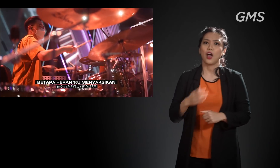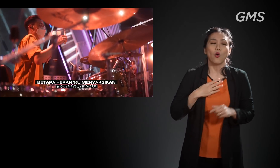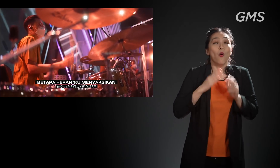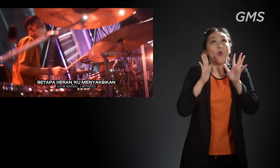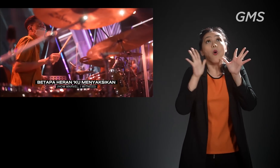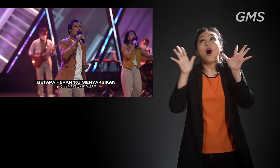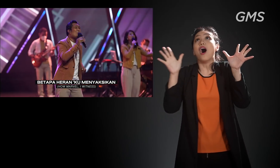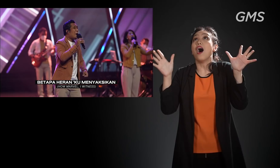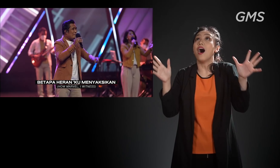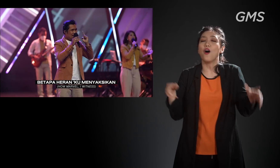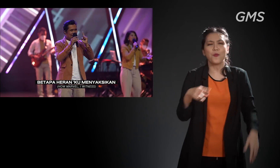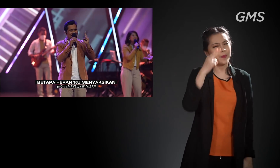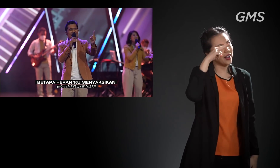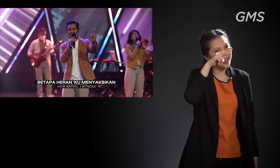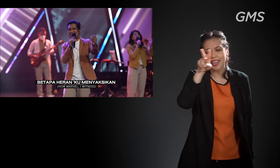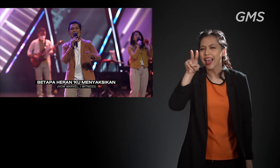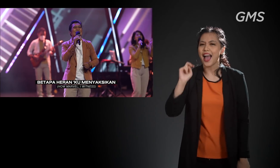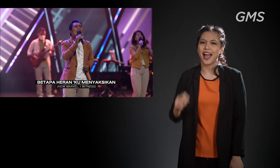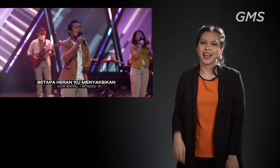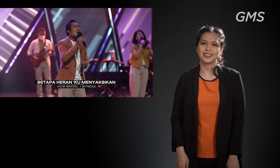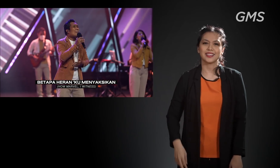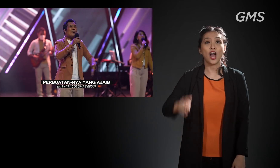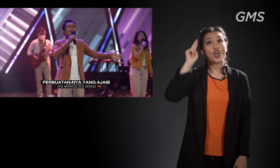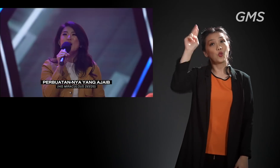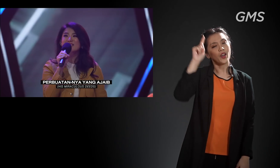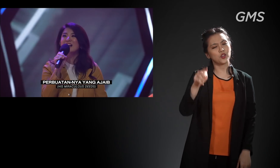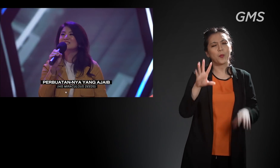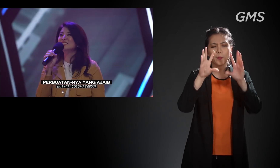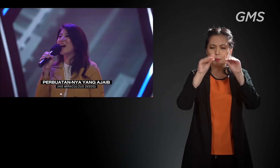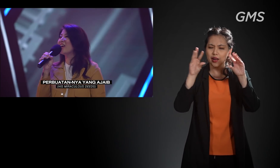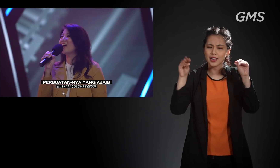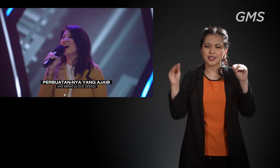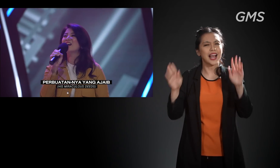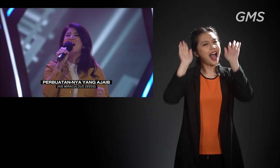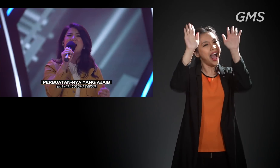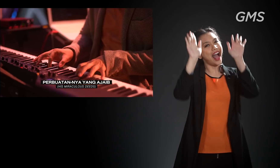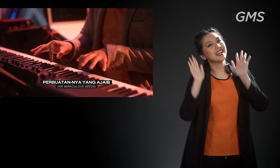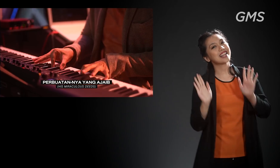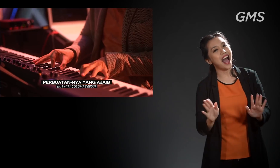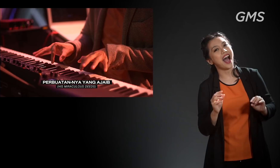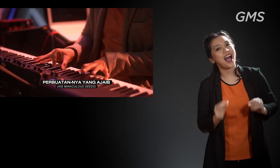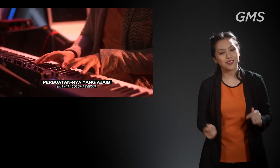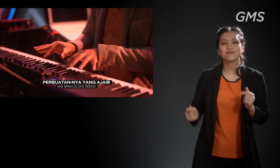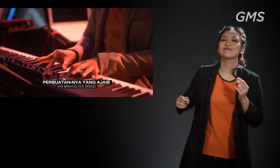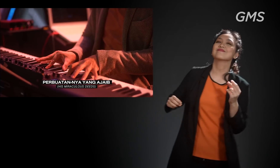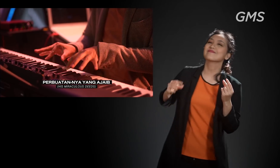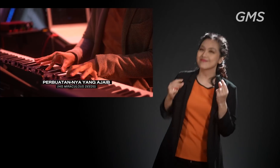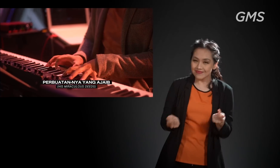Betapa heranku menyaksikan perbuatannya yang ajaib.